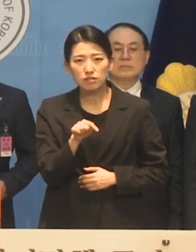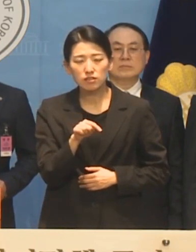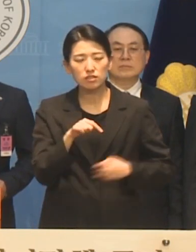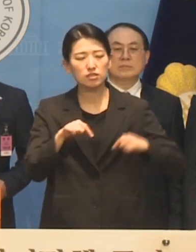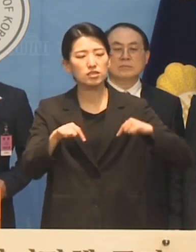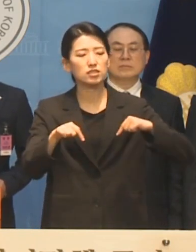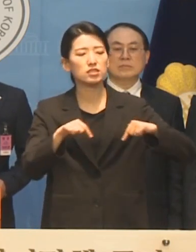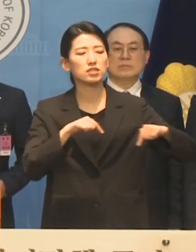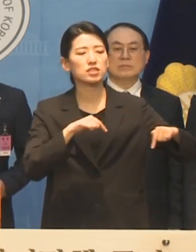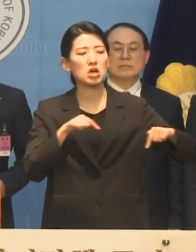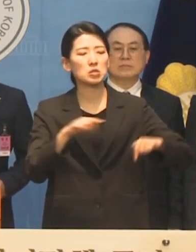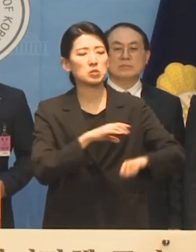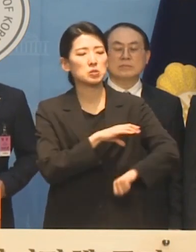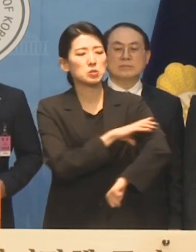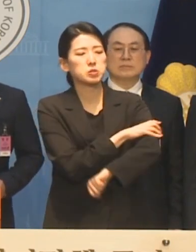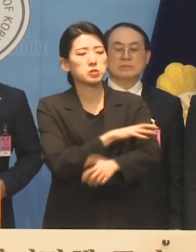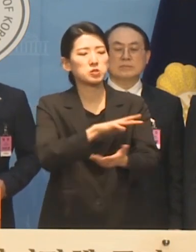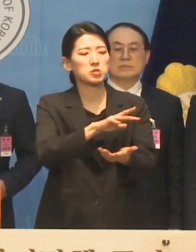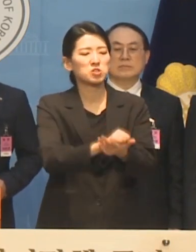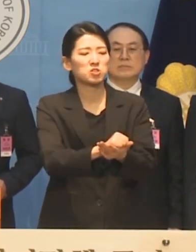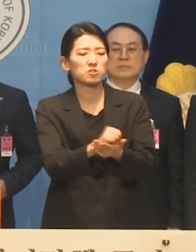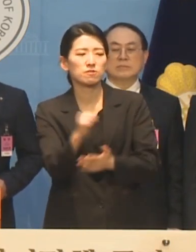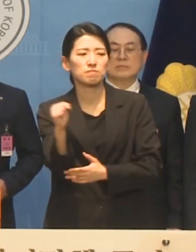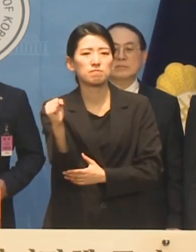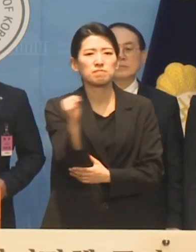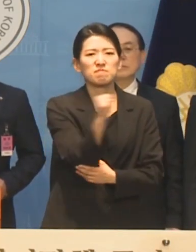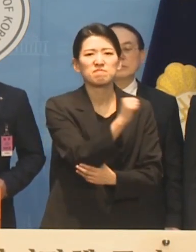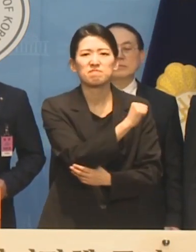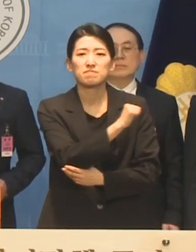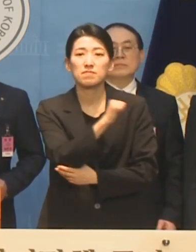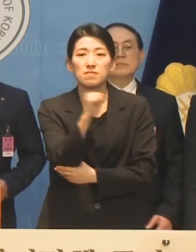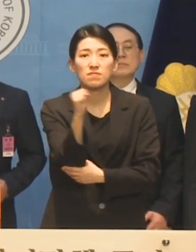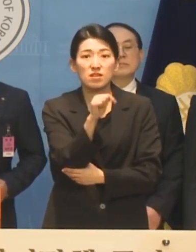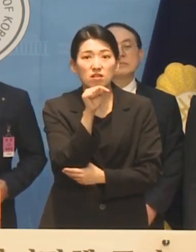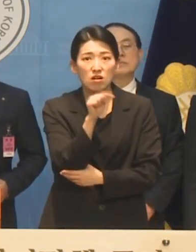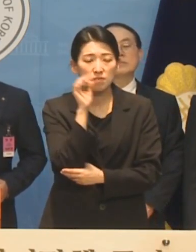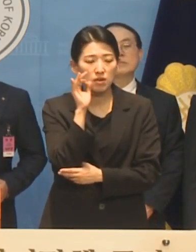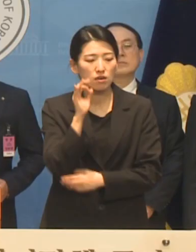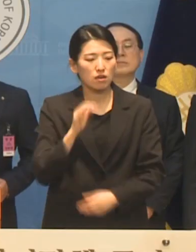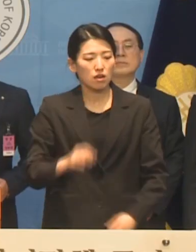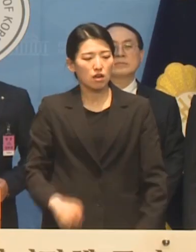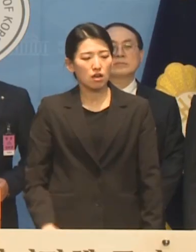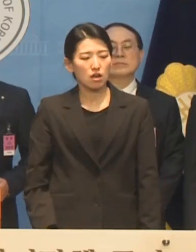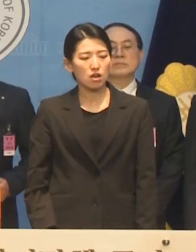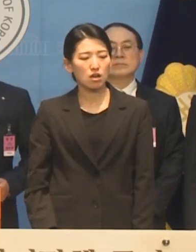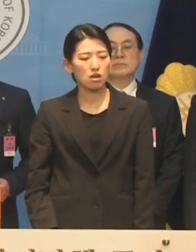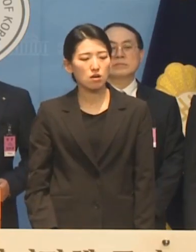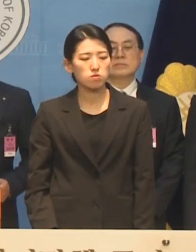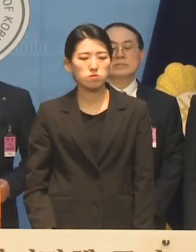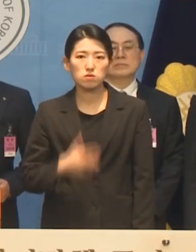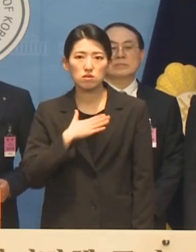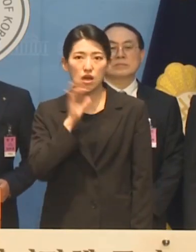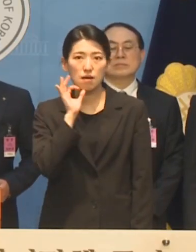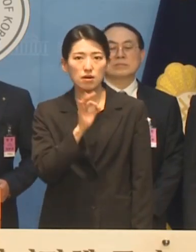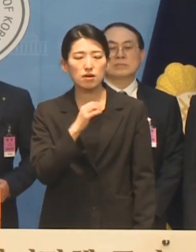정치에 권력을 잡고 휘두르는 모습을 보며 탄식하며 운 적이 한두 번이